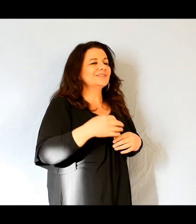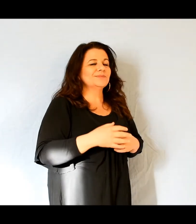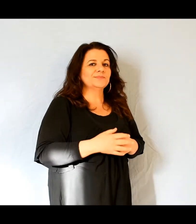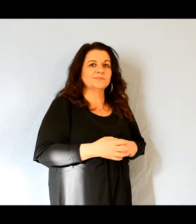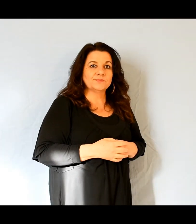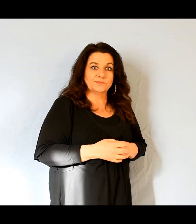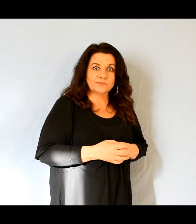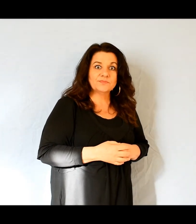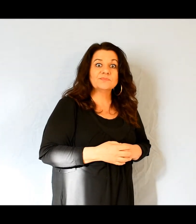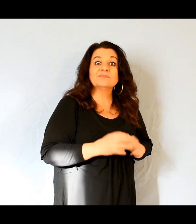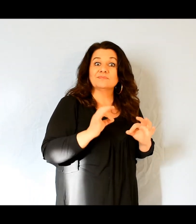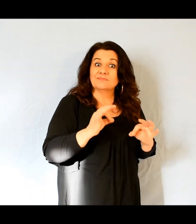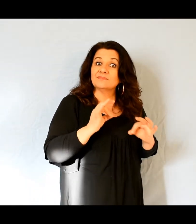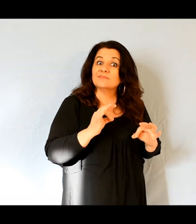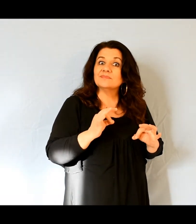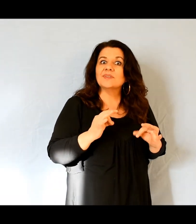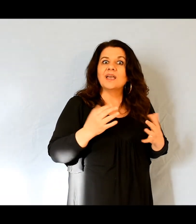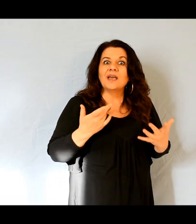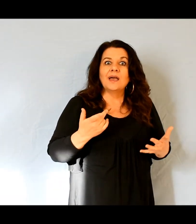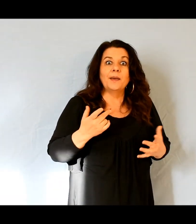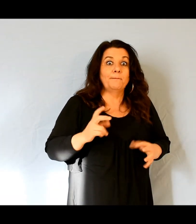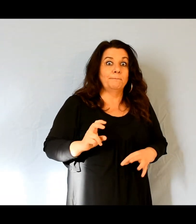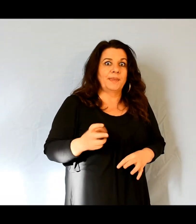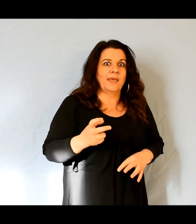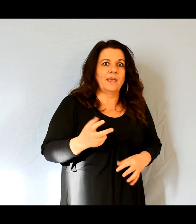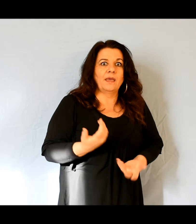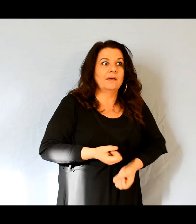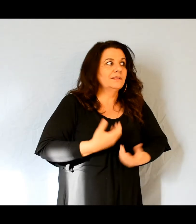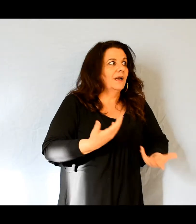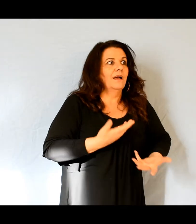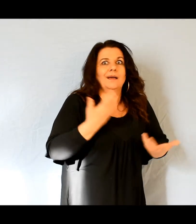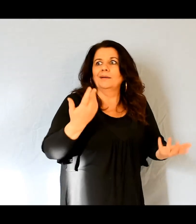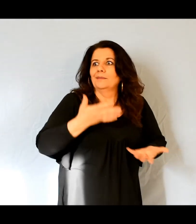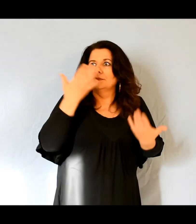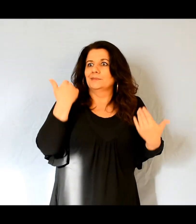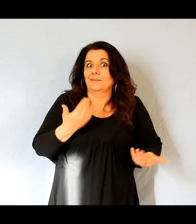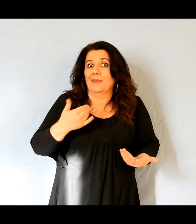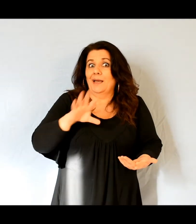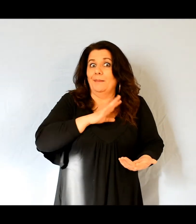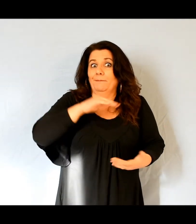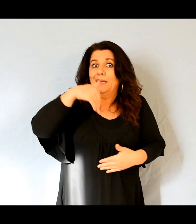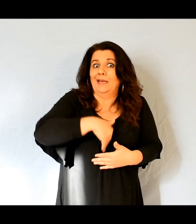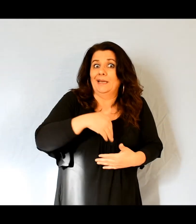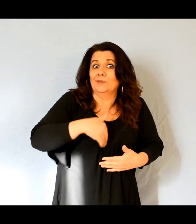De fait, Pierre ne savait que dire, tant leur frayeur était grande.